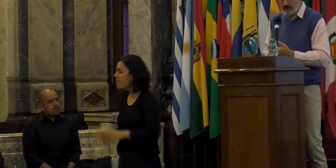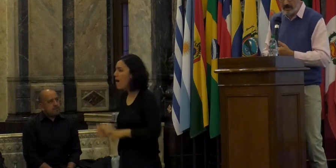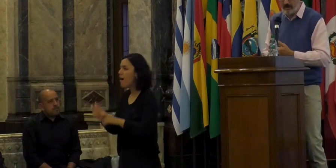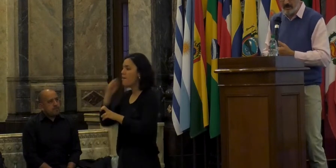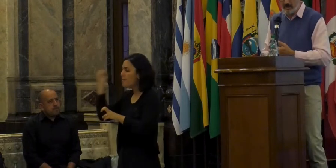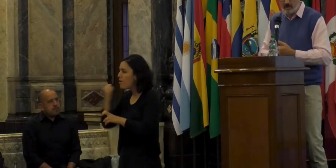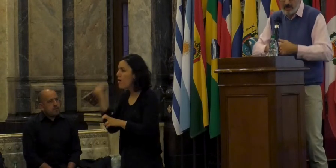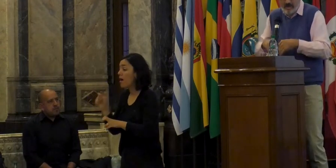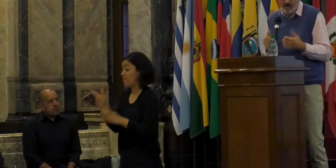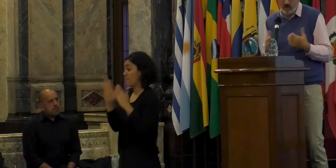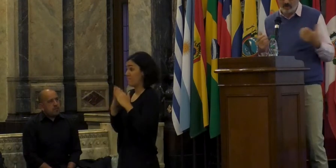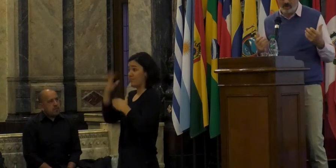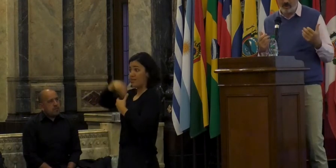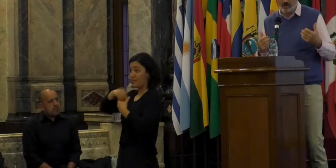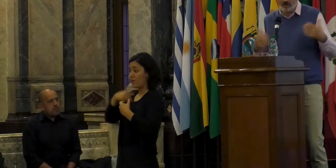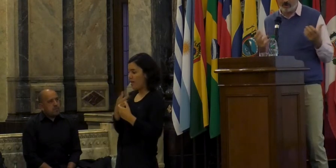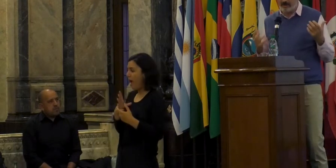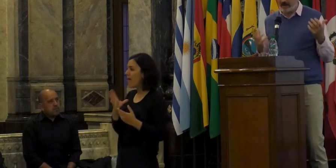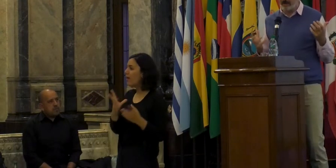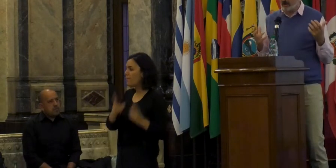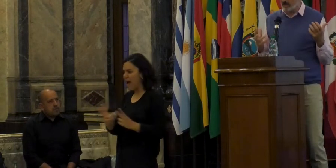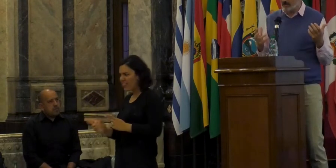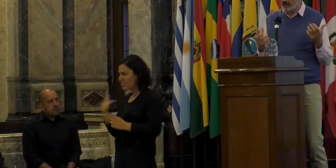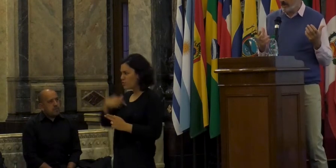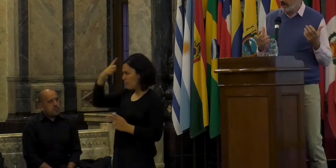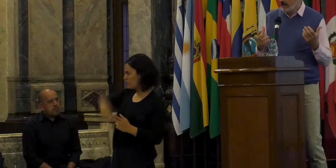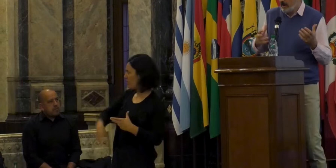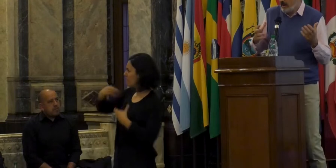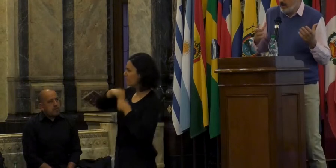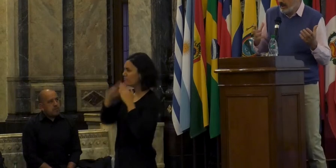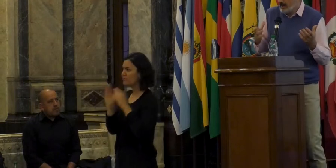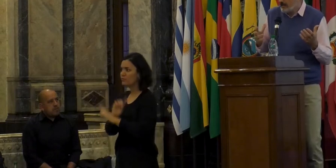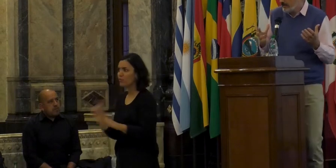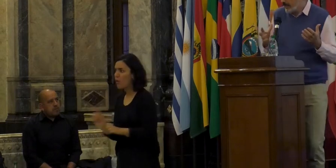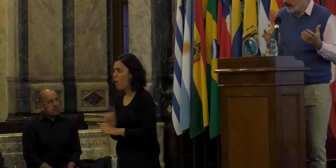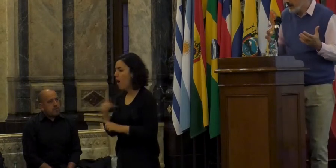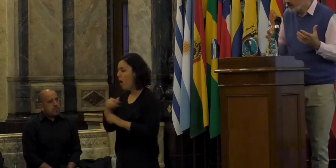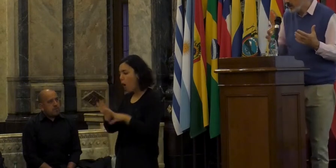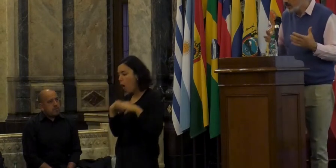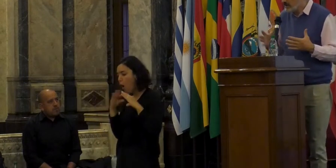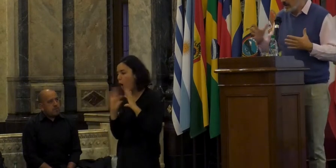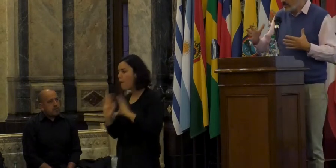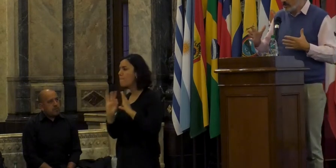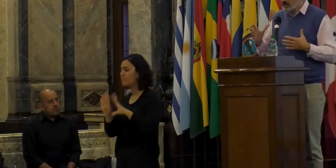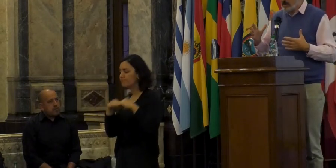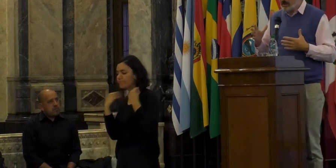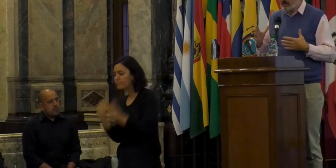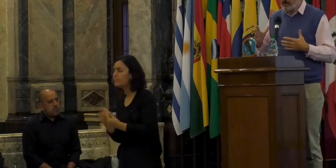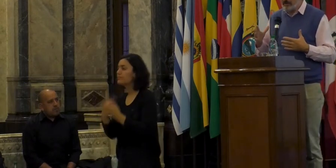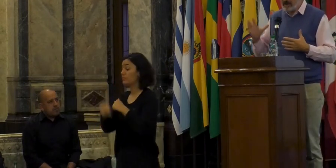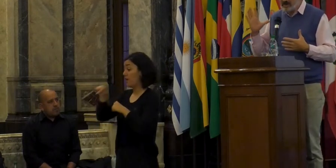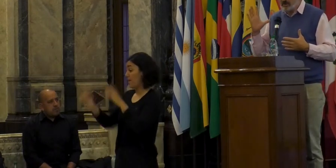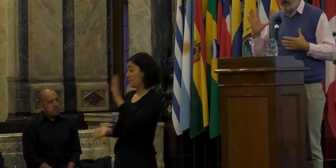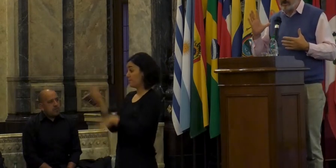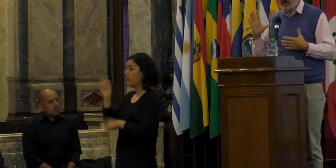se unen, donde pegamos los trozos rotos de quienes somos. Y igual que surgió este campo, pues surgieron